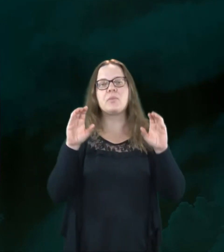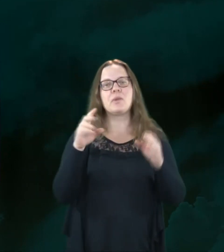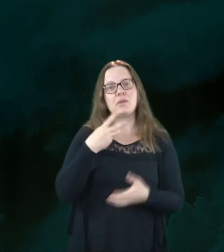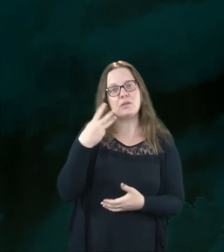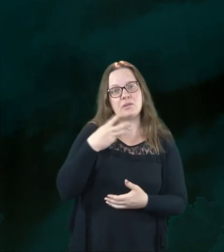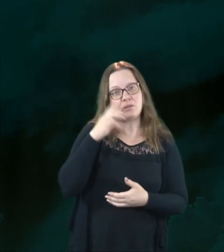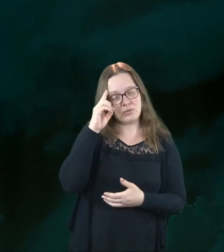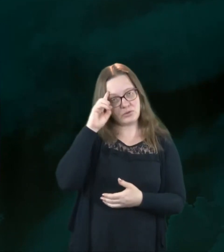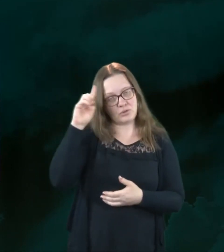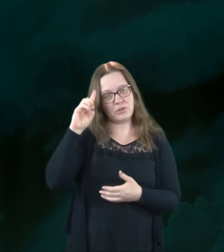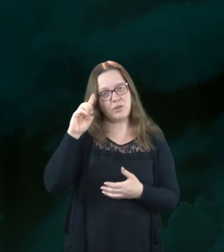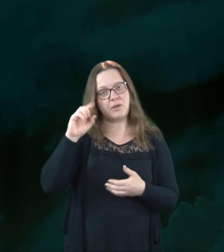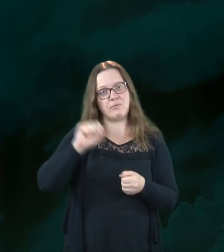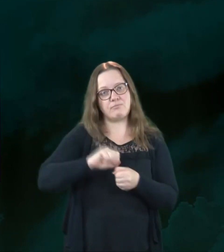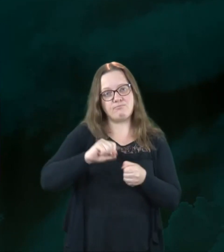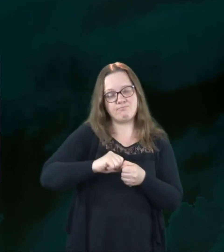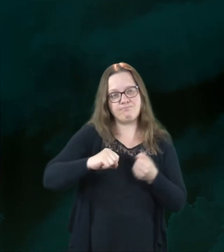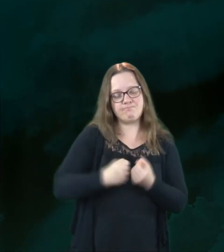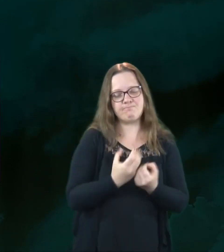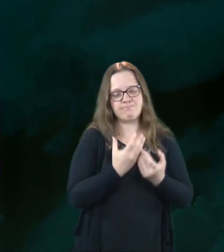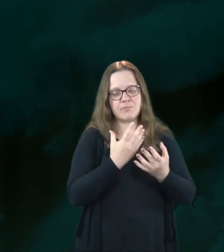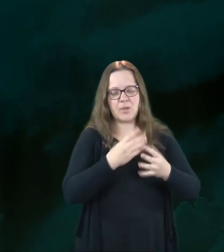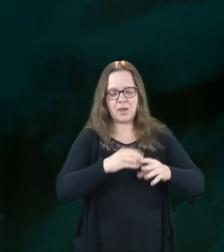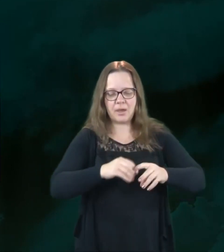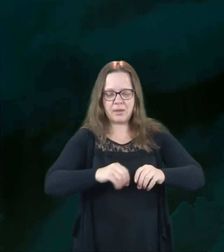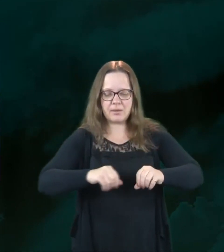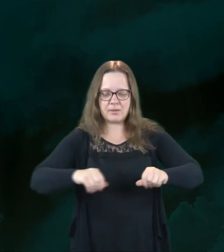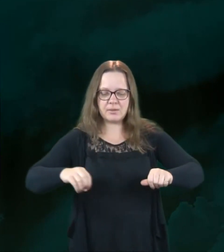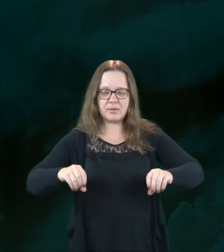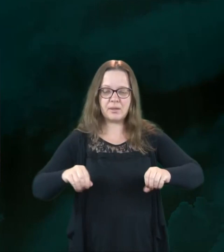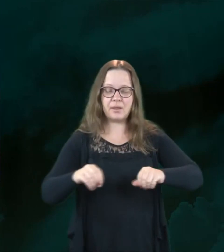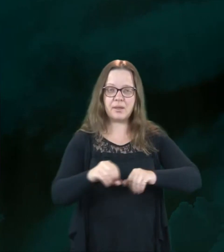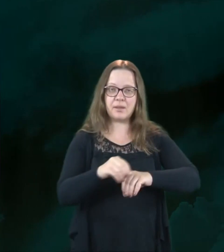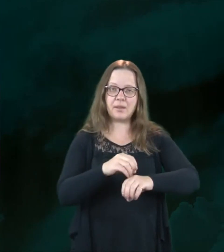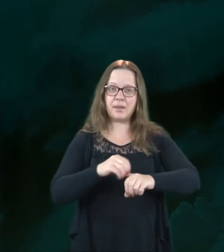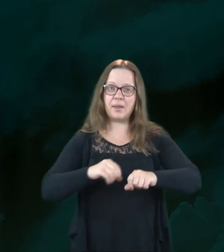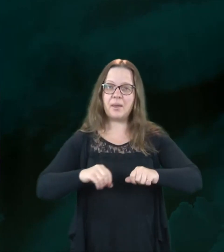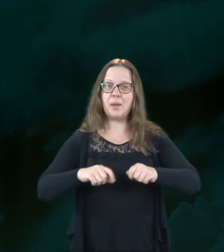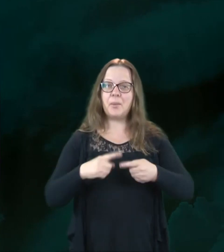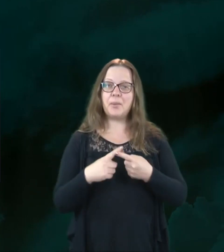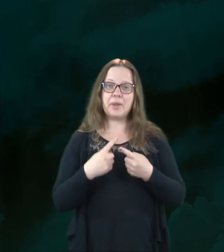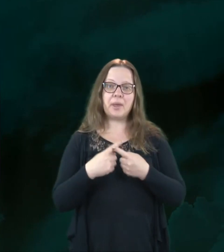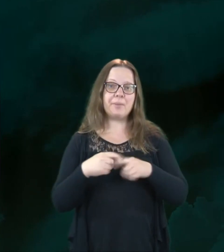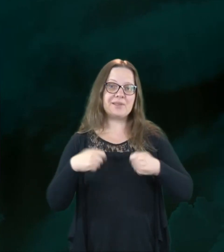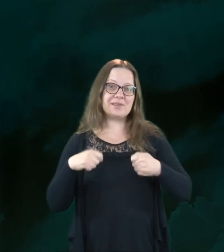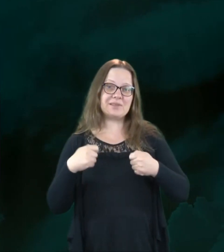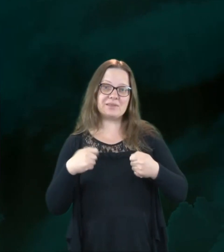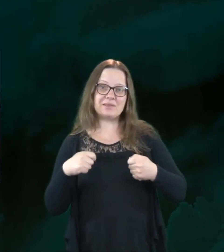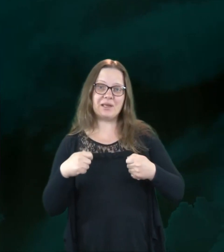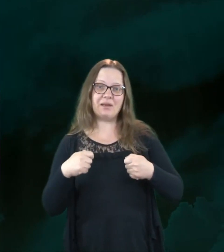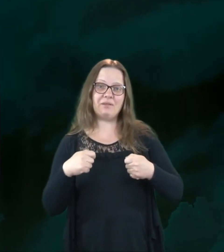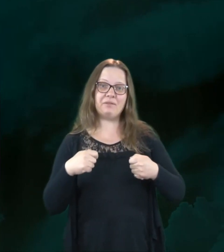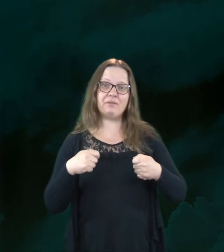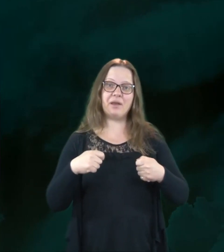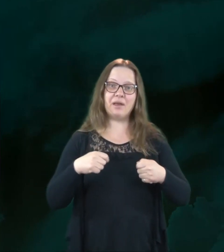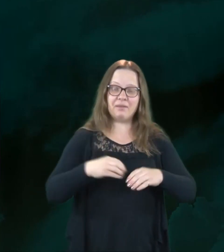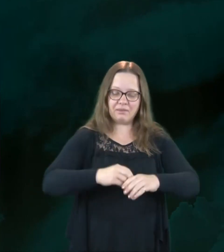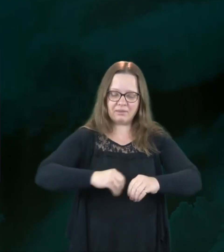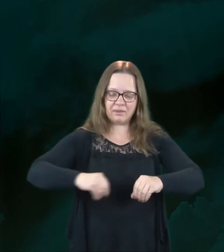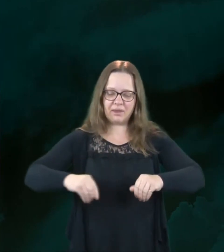produção de vida vegetal, não haveria produção de vida animal e muito menos o homem. Então Deus,